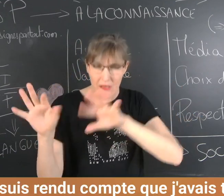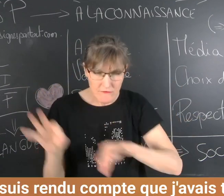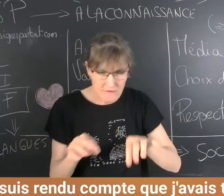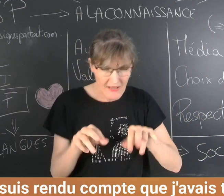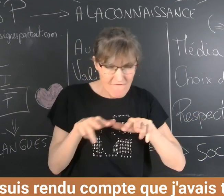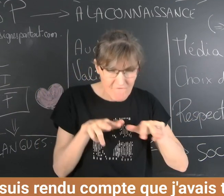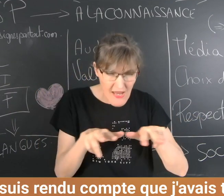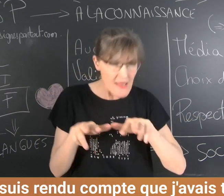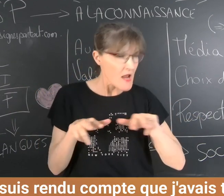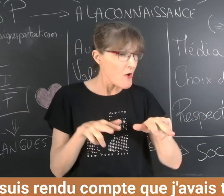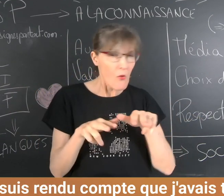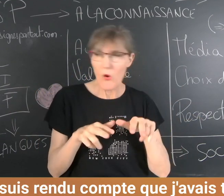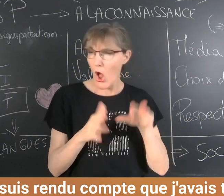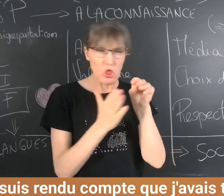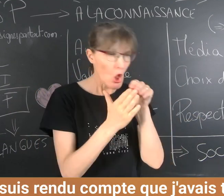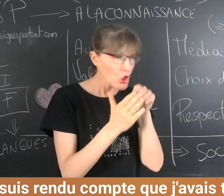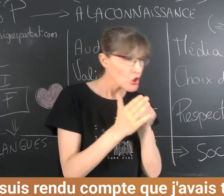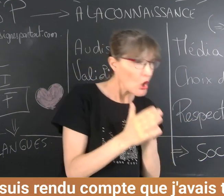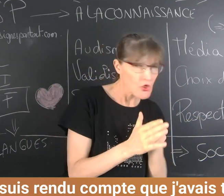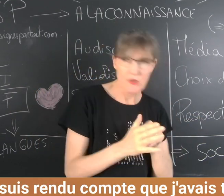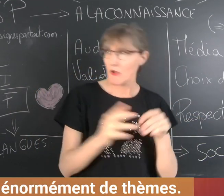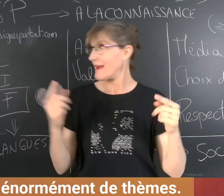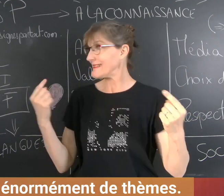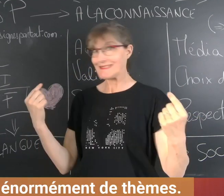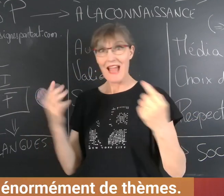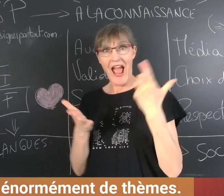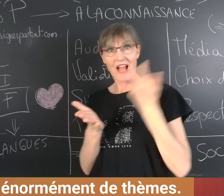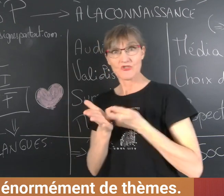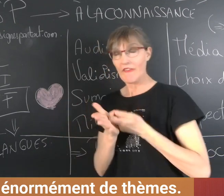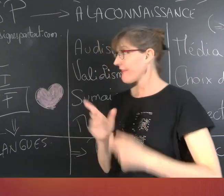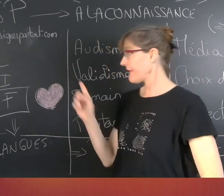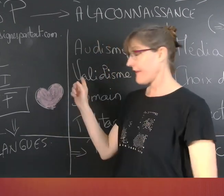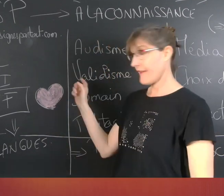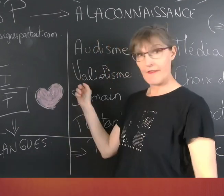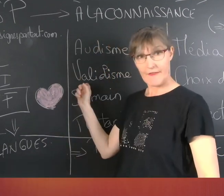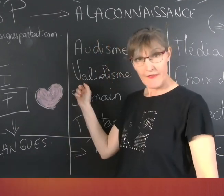Après, je me suis rendu compte que j'avais travaillé énormément de thèmes.